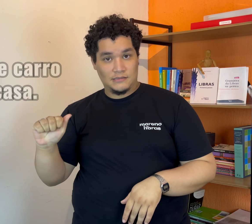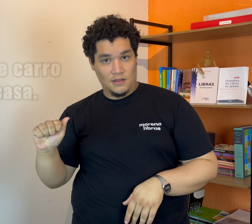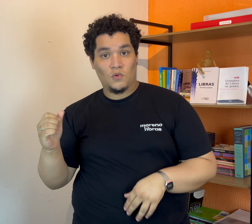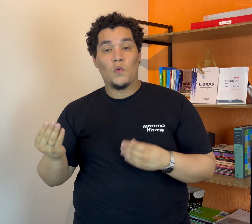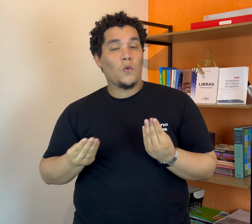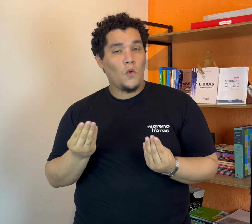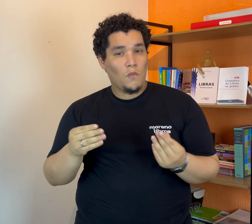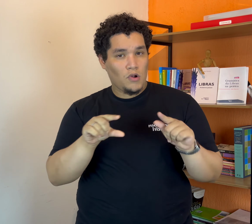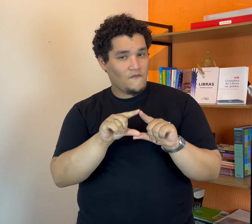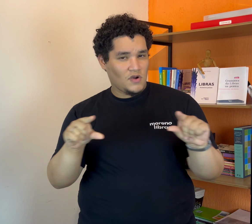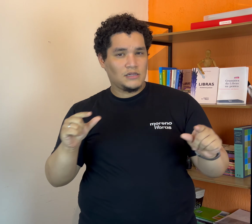Como sinalizar essa frase?